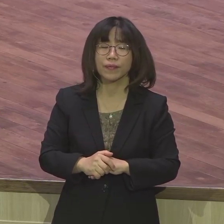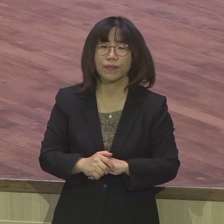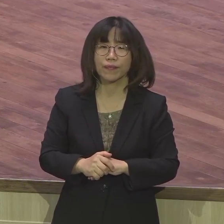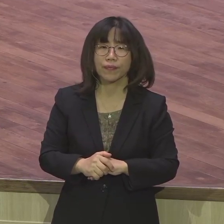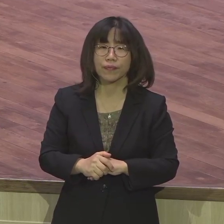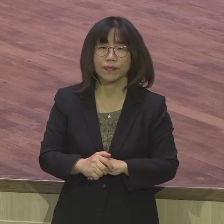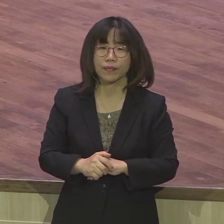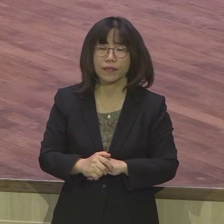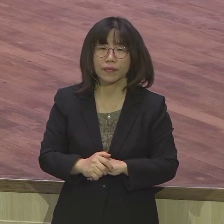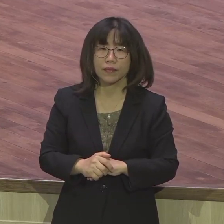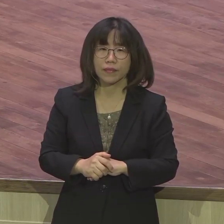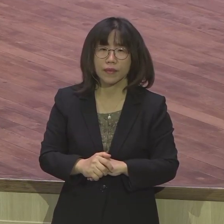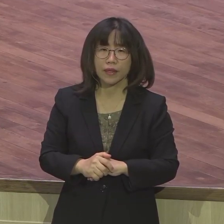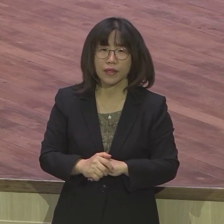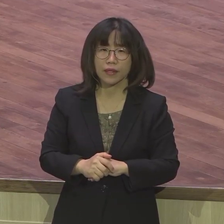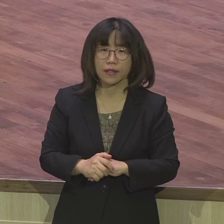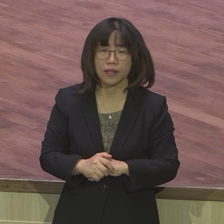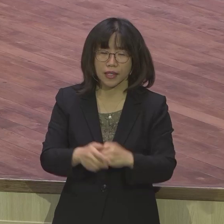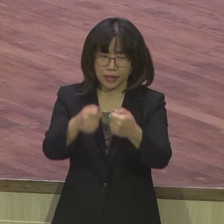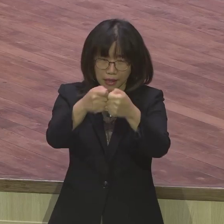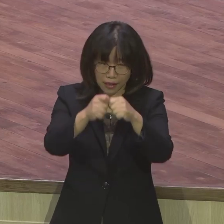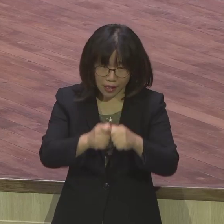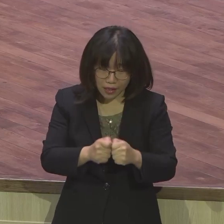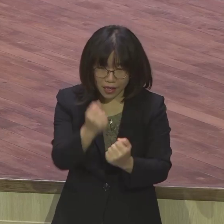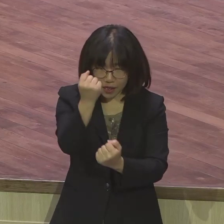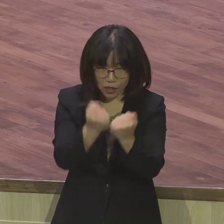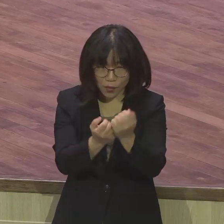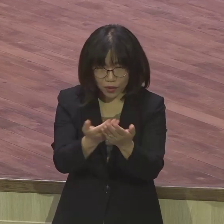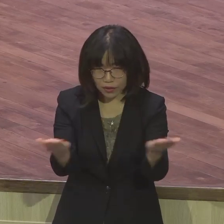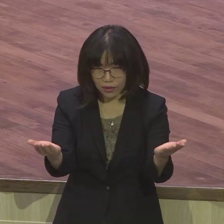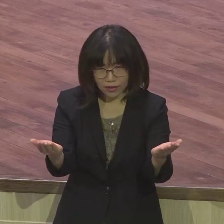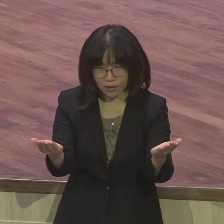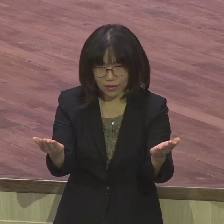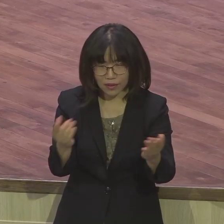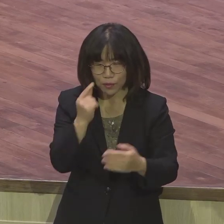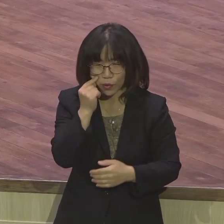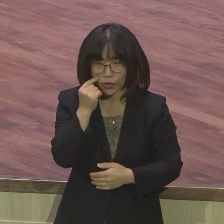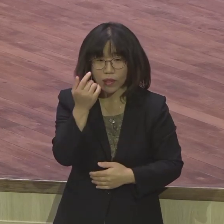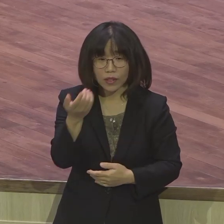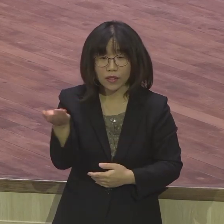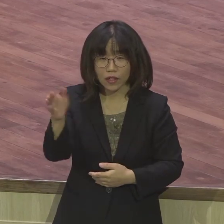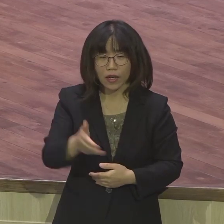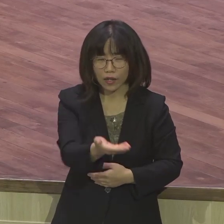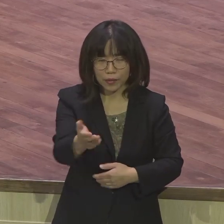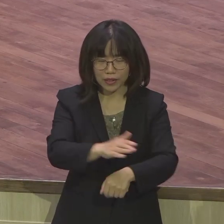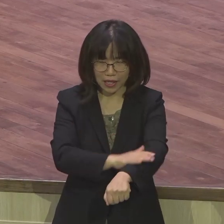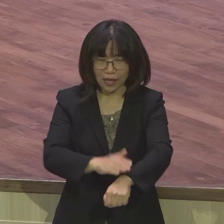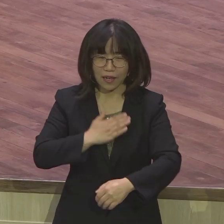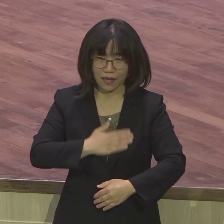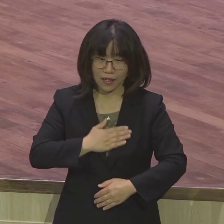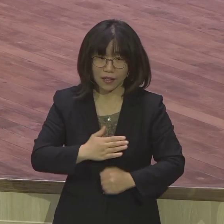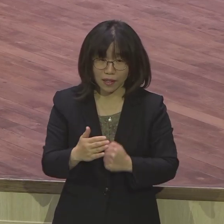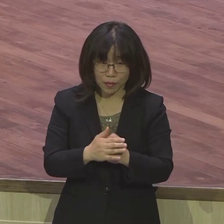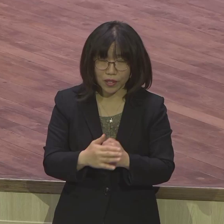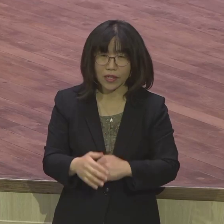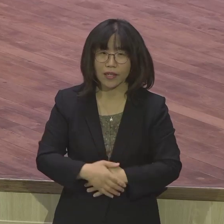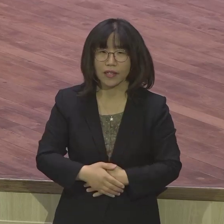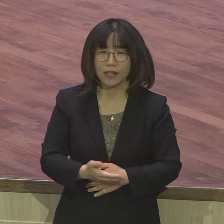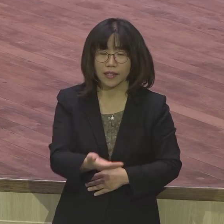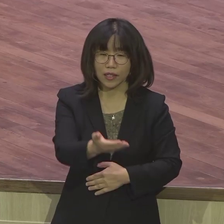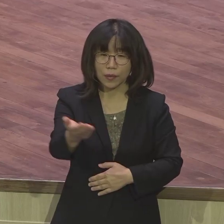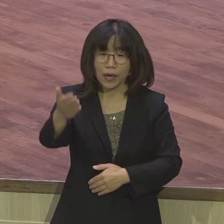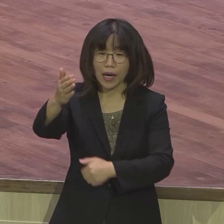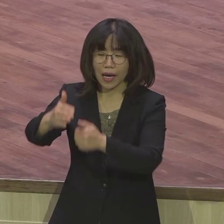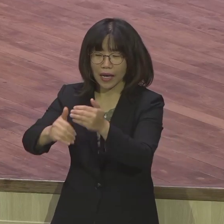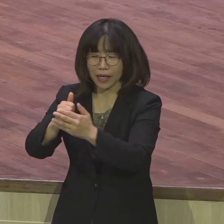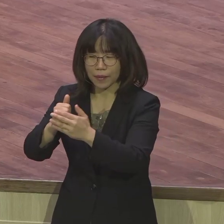너무 상세하게 설명하려고 하지는 않습니다. 이 배경을 토대로 해서 제가 하나님 말씀을 전하고 싶은 말씀을 제